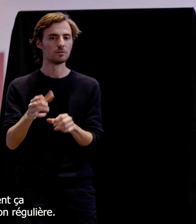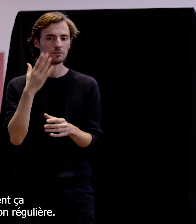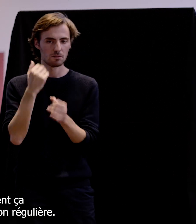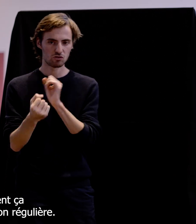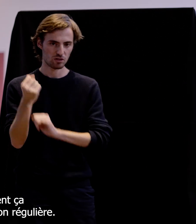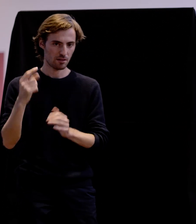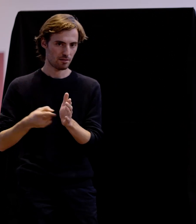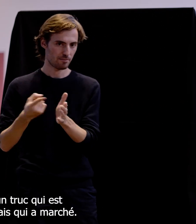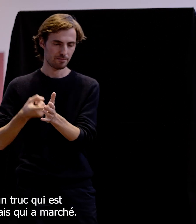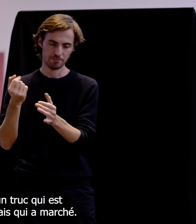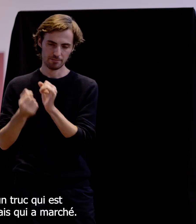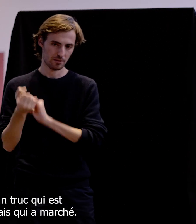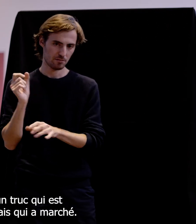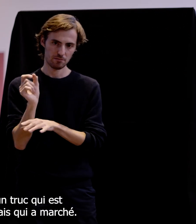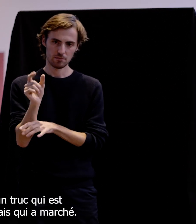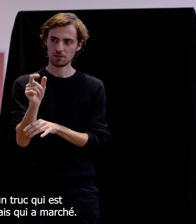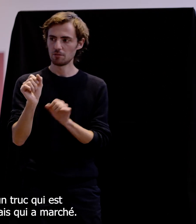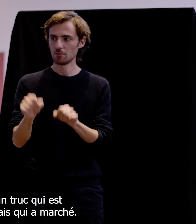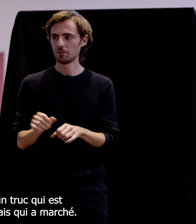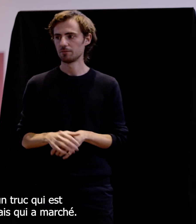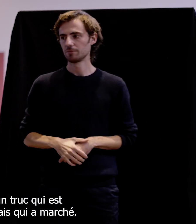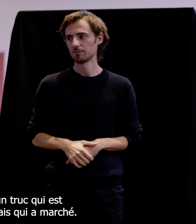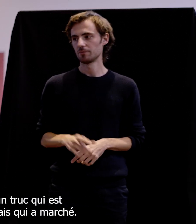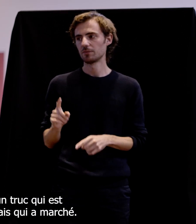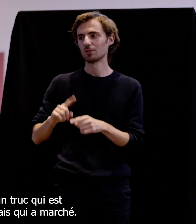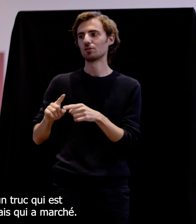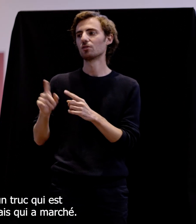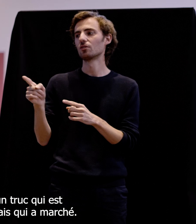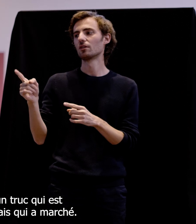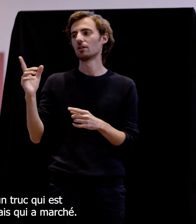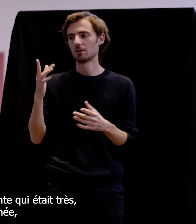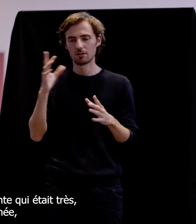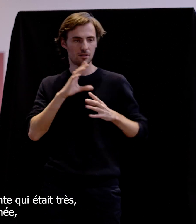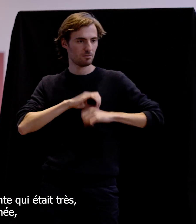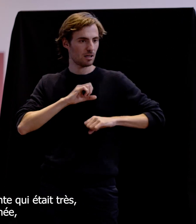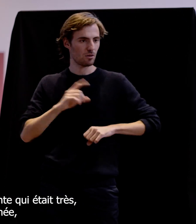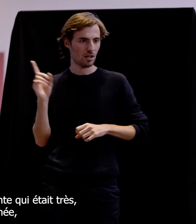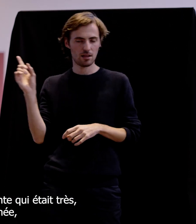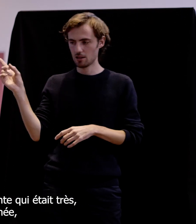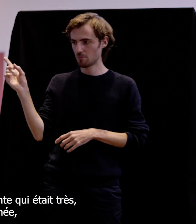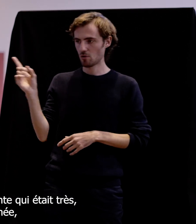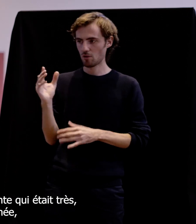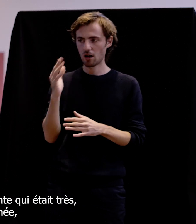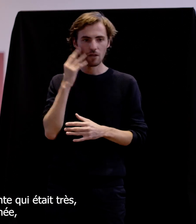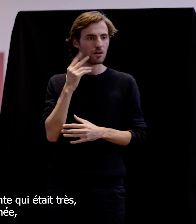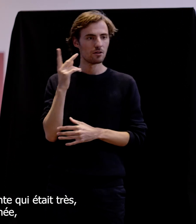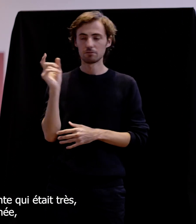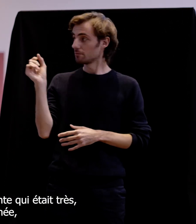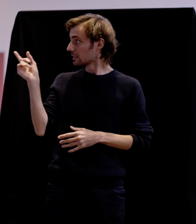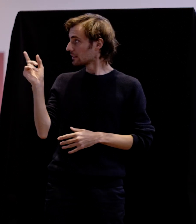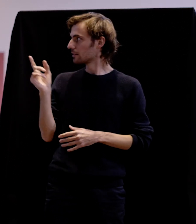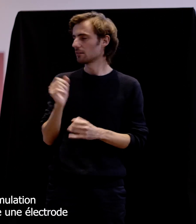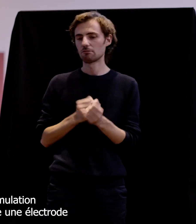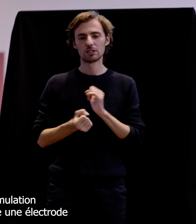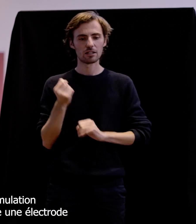gêne de façon régulière. Et là, elle a fait part d'un truc qui est très expérimental, mais qui a marché. C'est cette adolescente qui était très, très